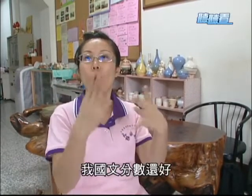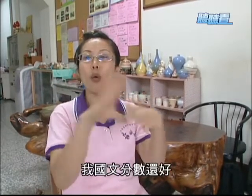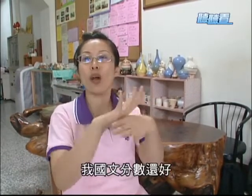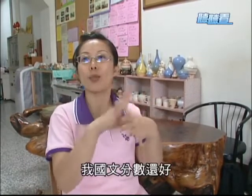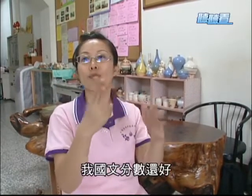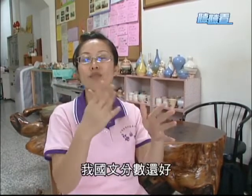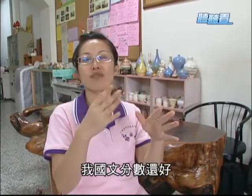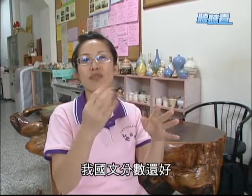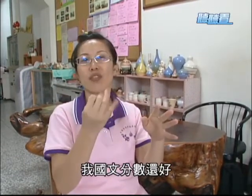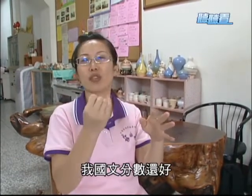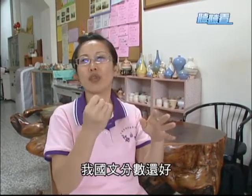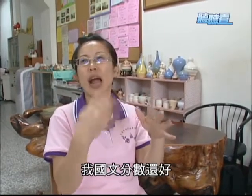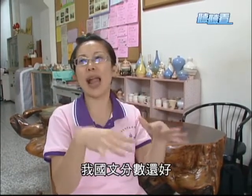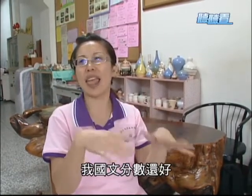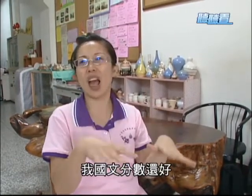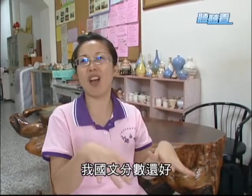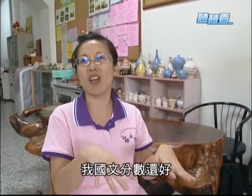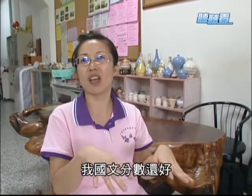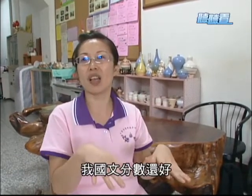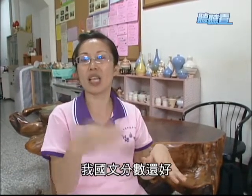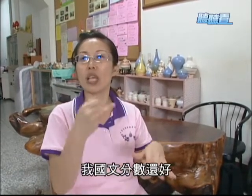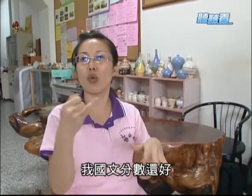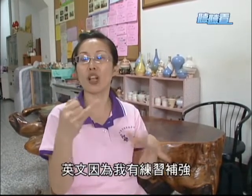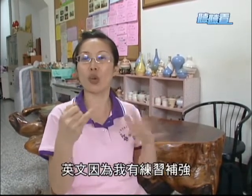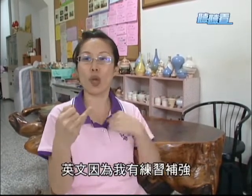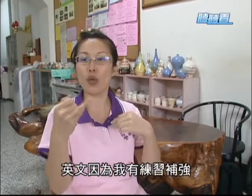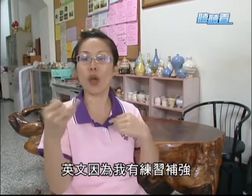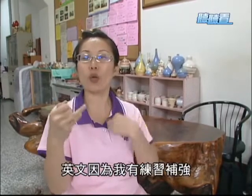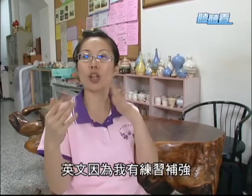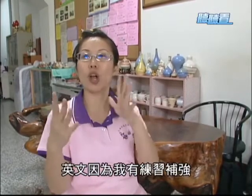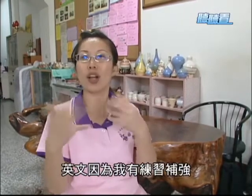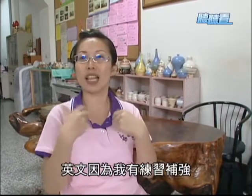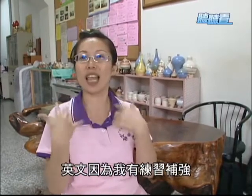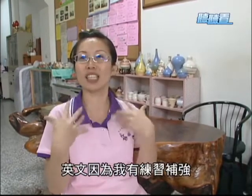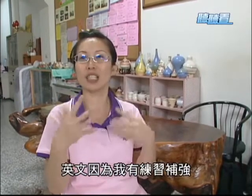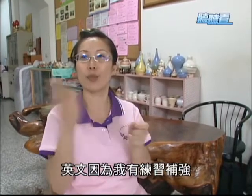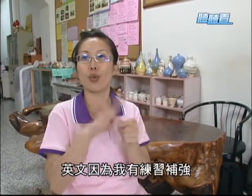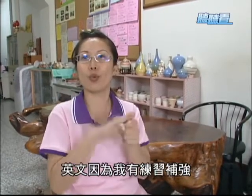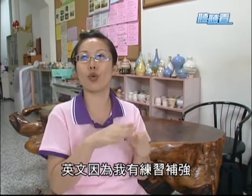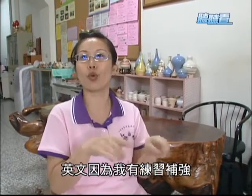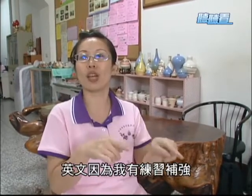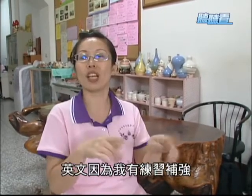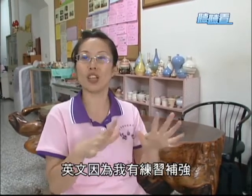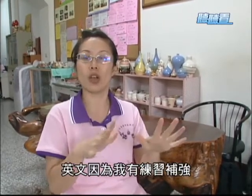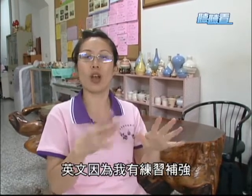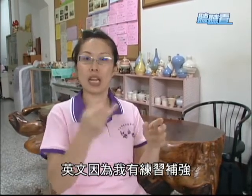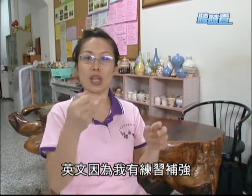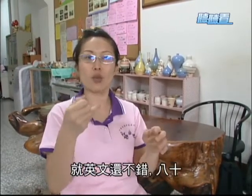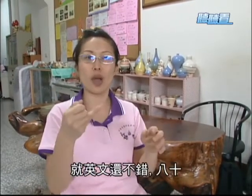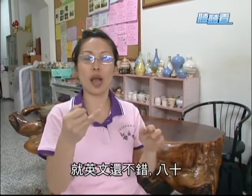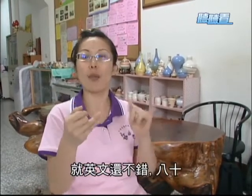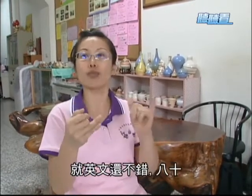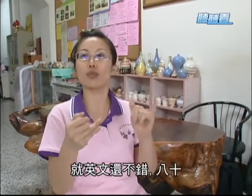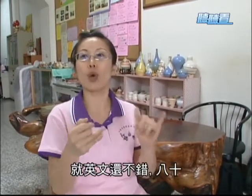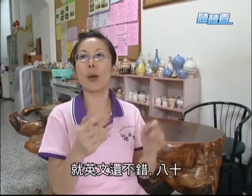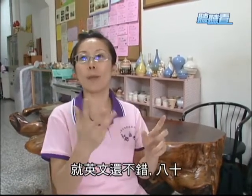我不是安雅，因为我要练一步步，就英文还不错，班